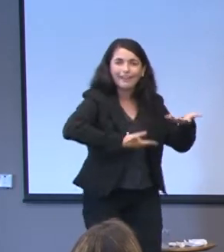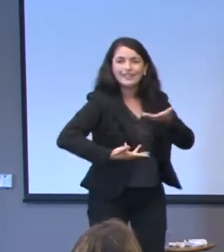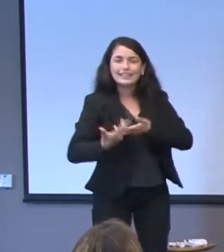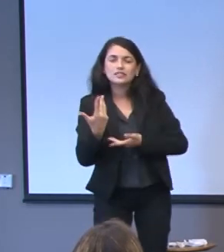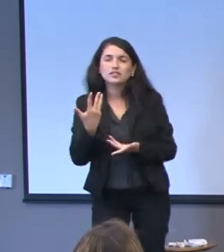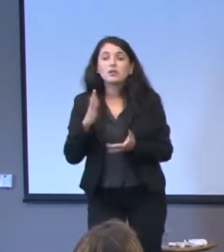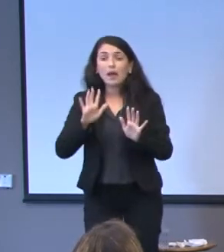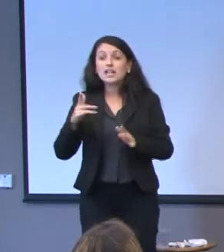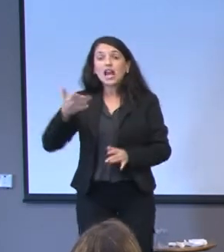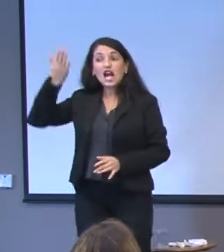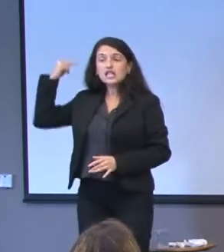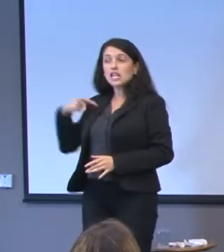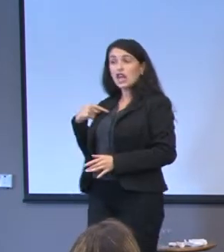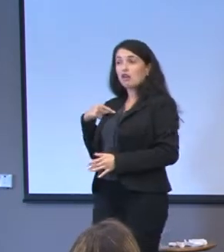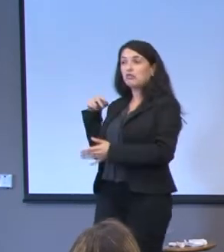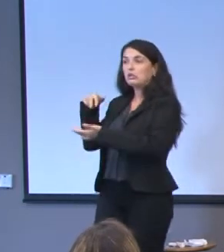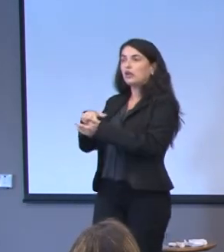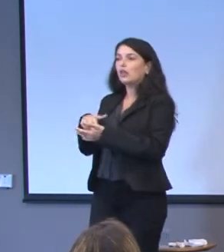ao usá-los.